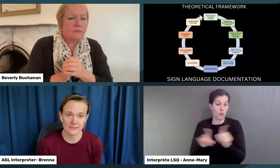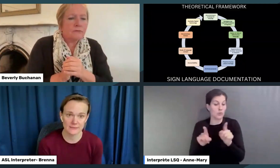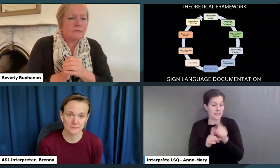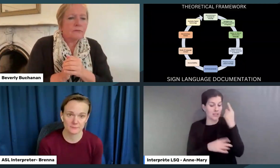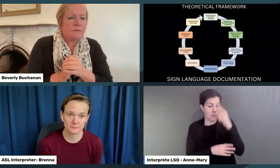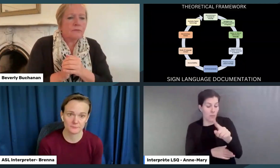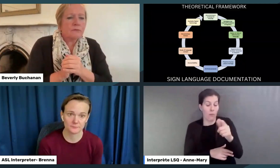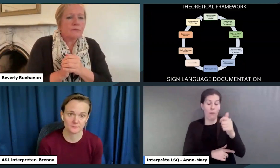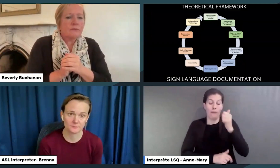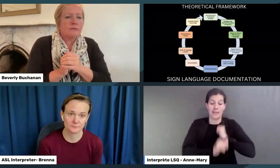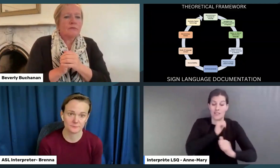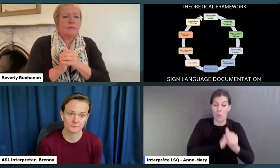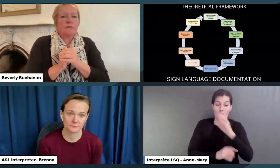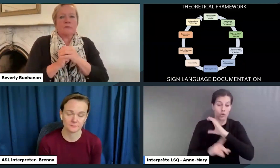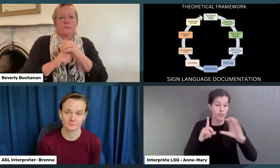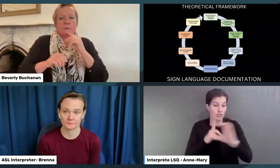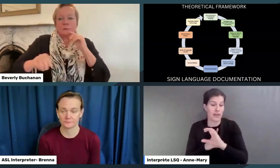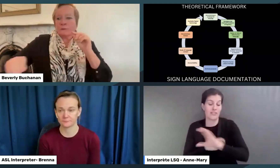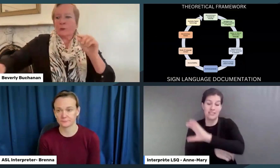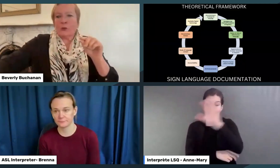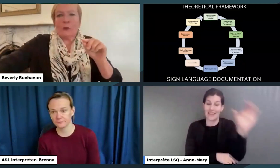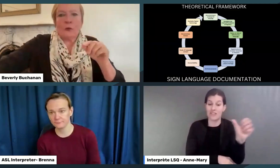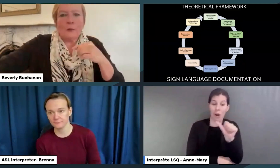l'analyse linguistique.